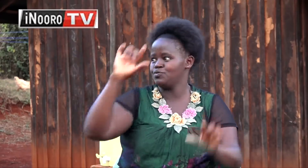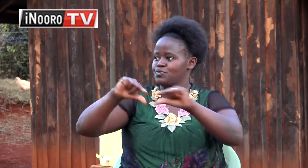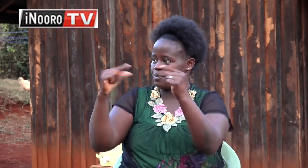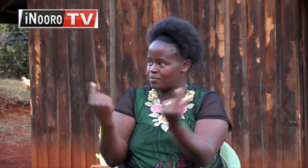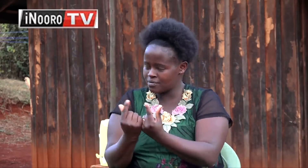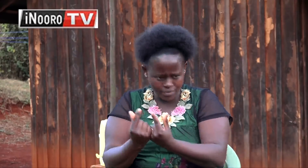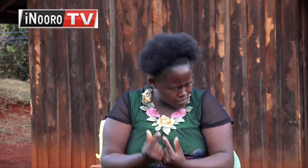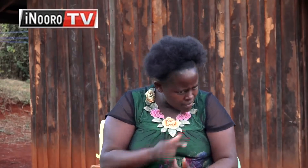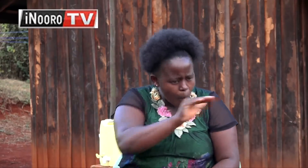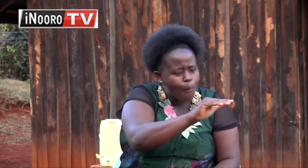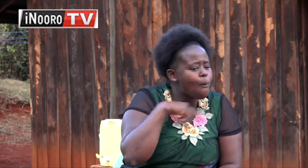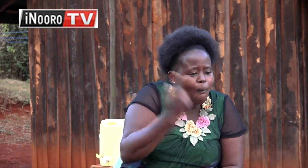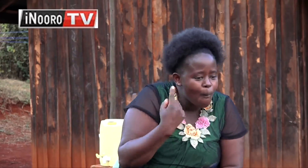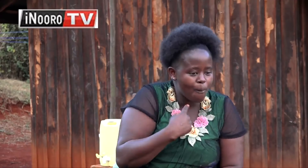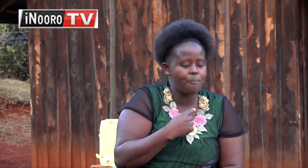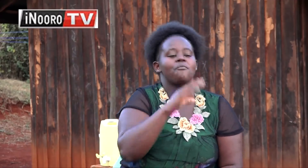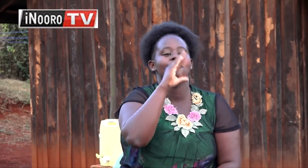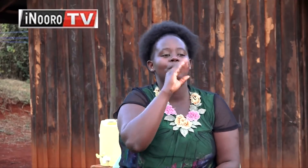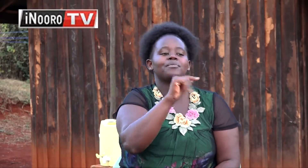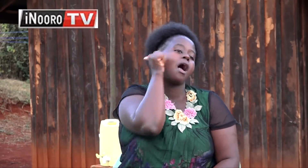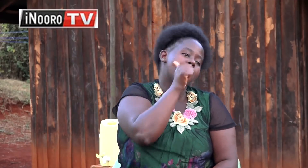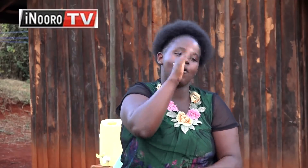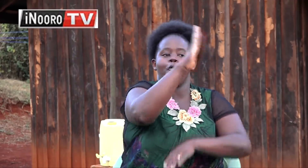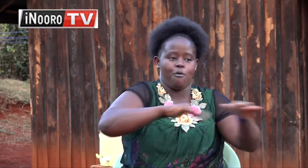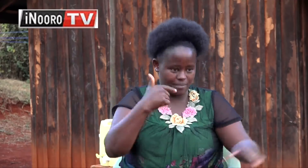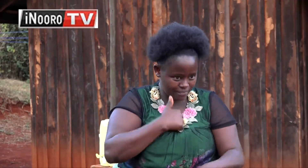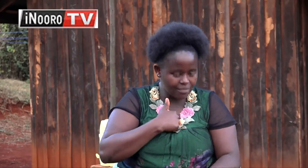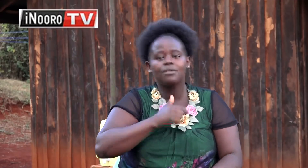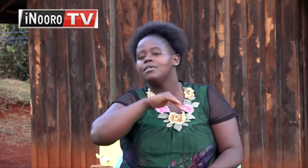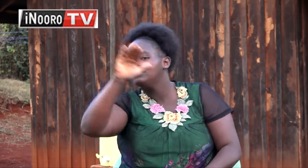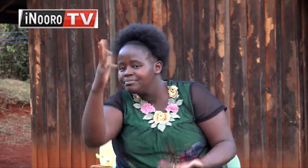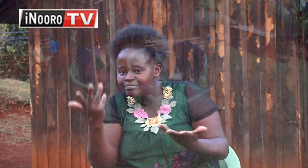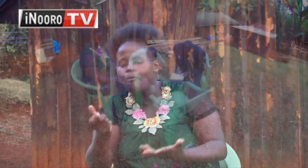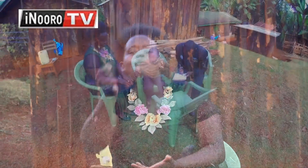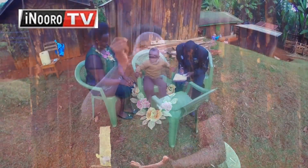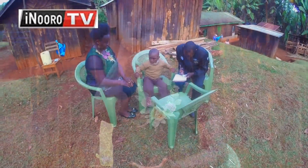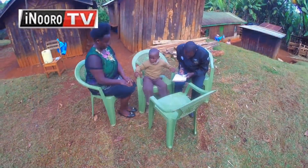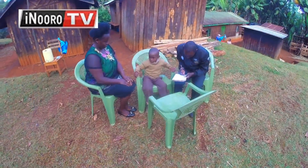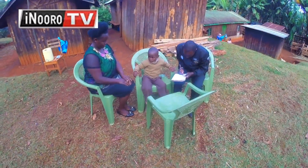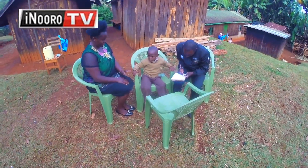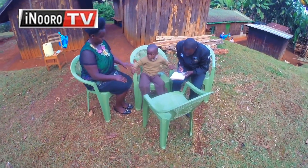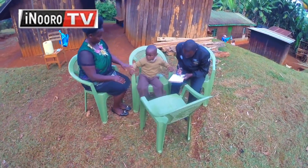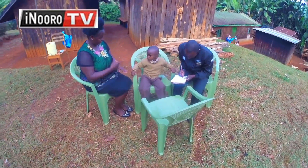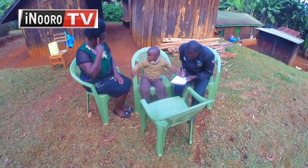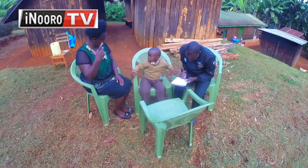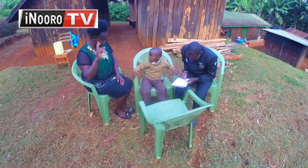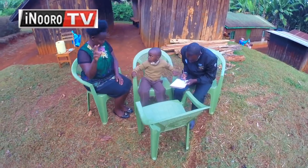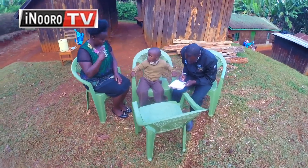undu ni aguka akanjira ati mam ni uretwo, ni